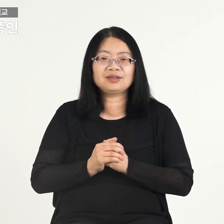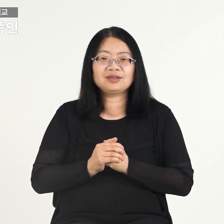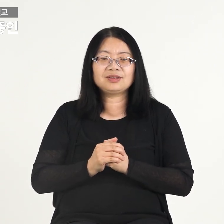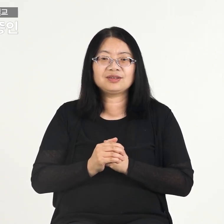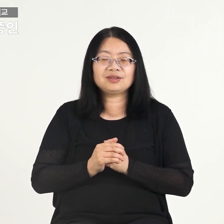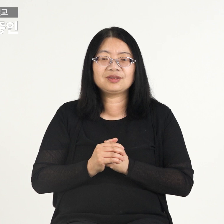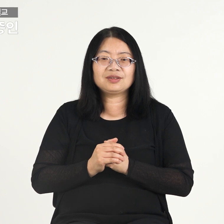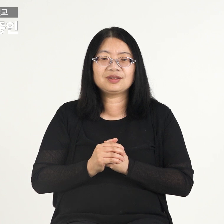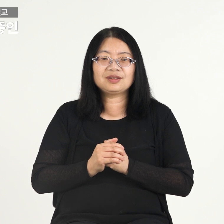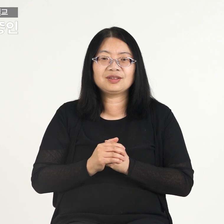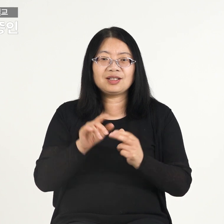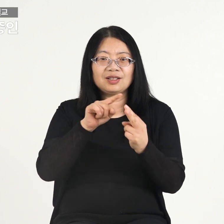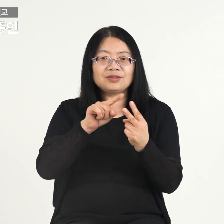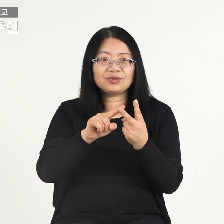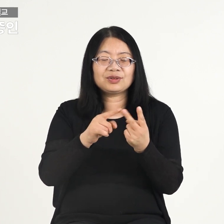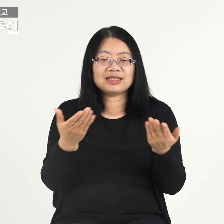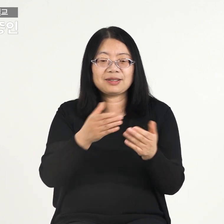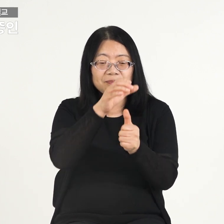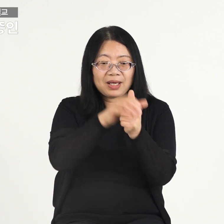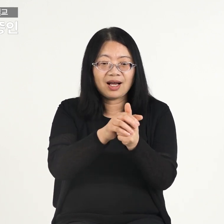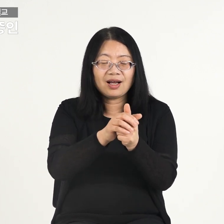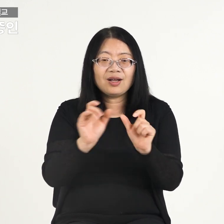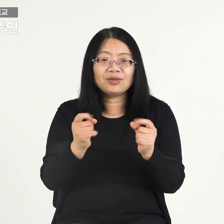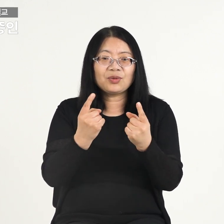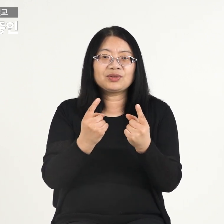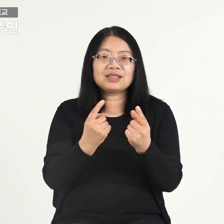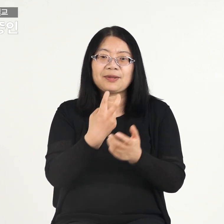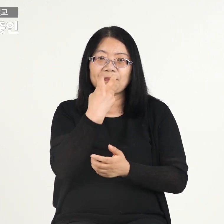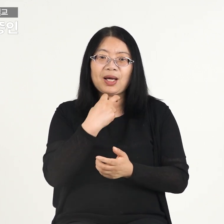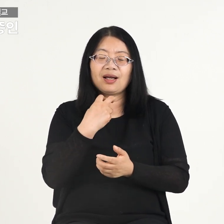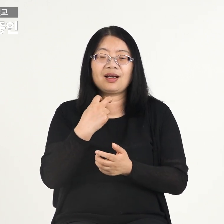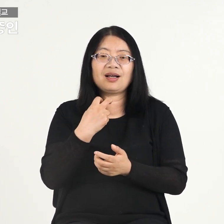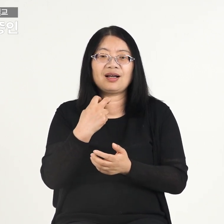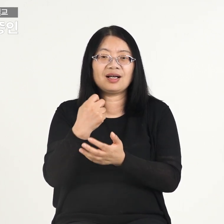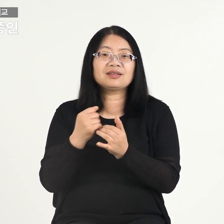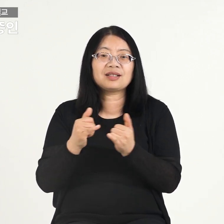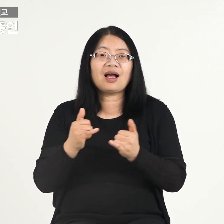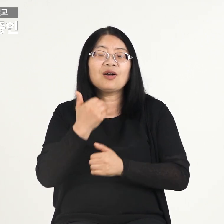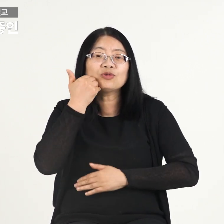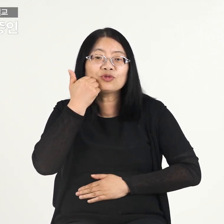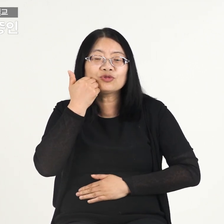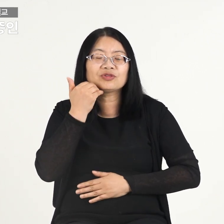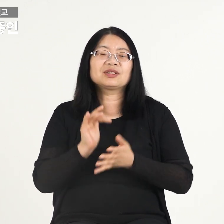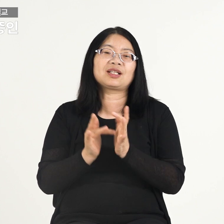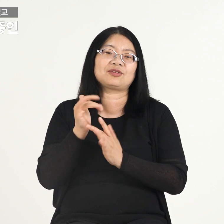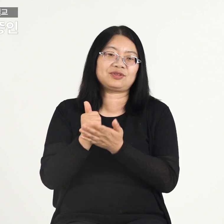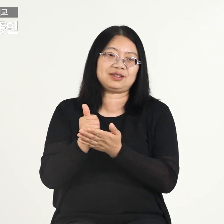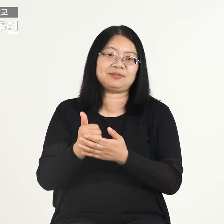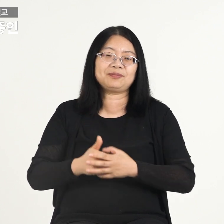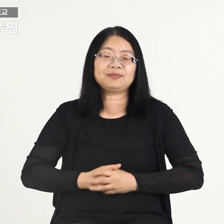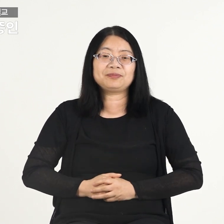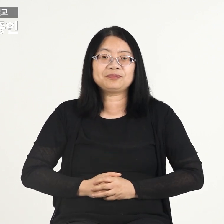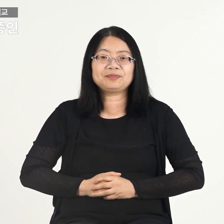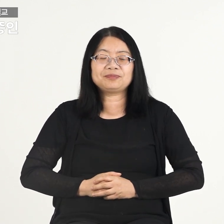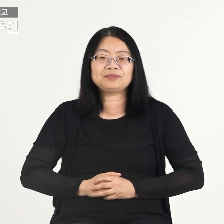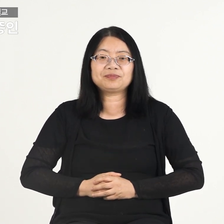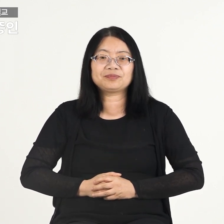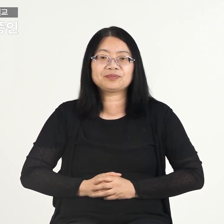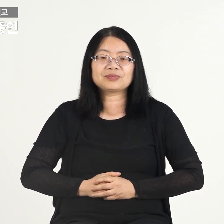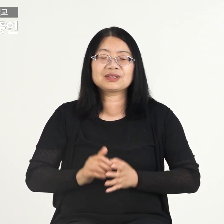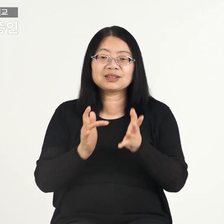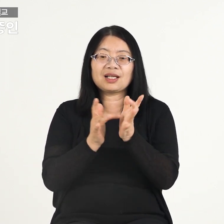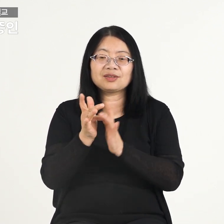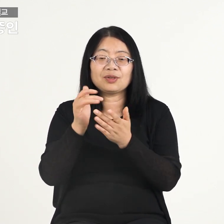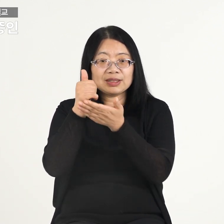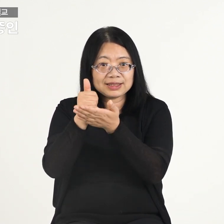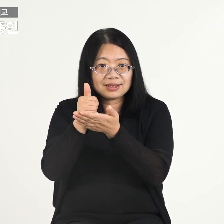이 두 직분을 동시에 가진 분이 누구시죠? 예수 그리스도예요. 그런데 그